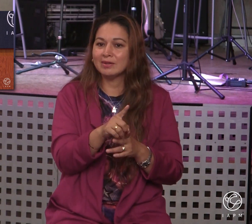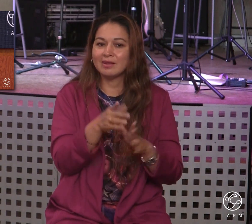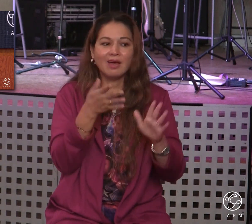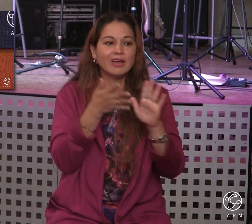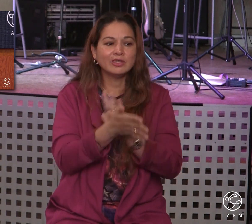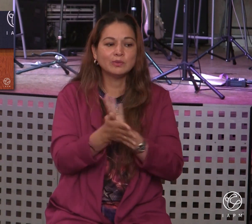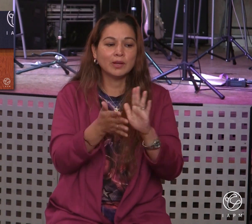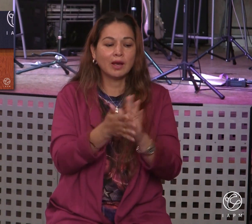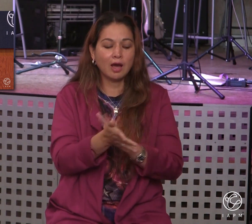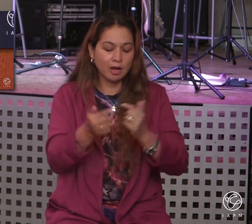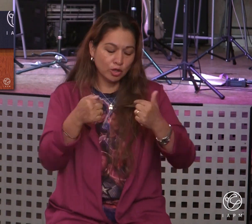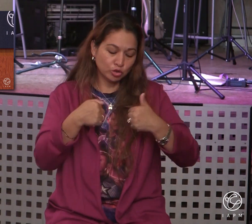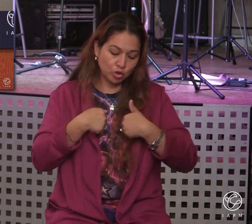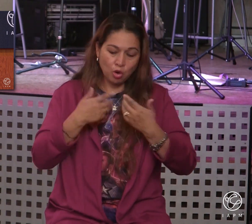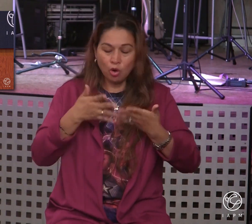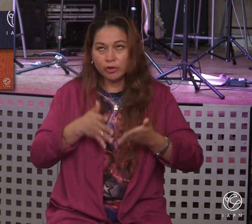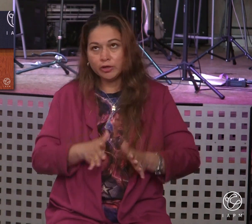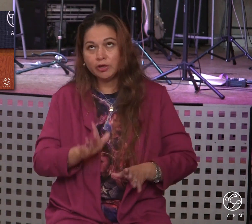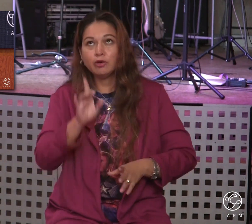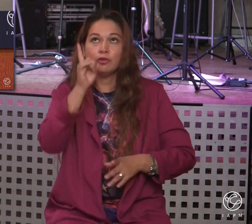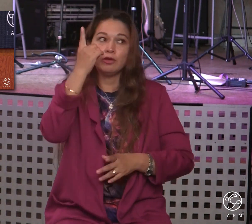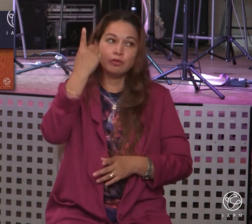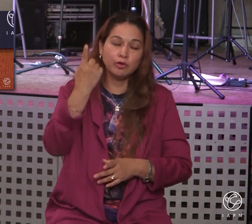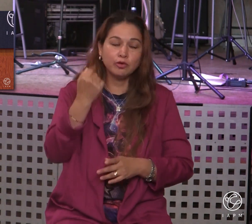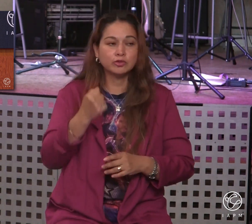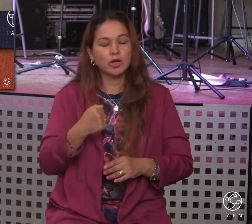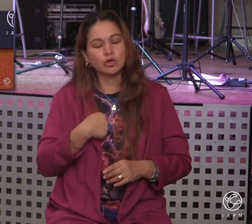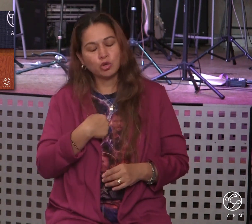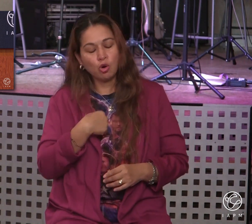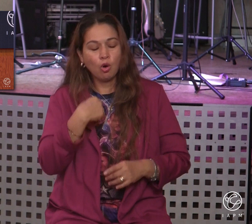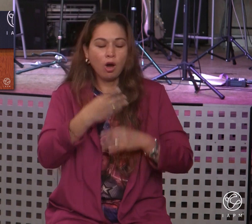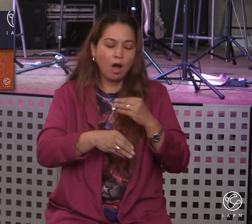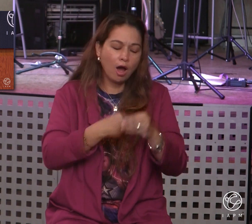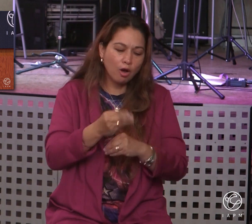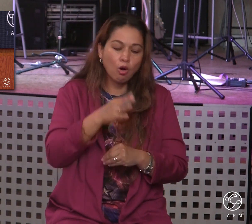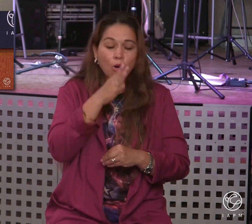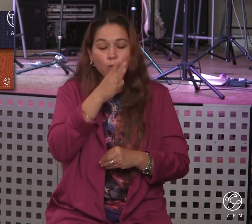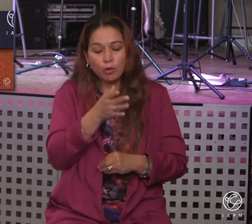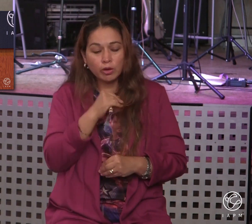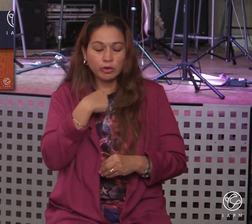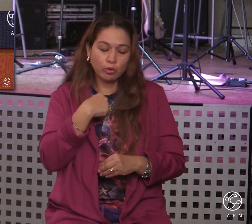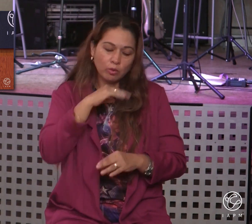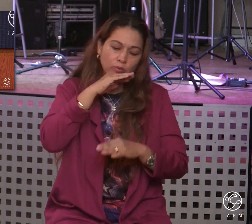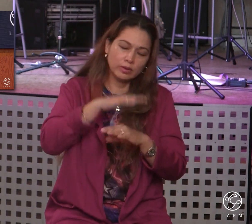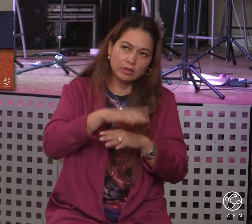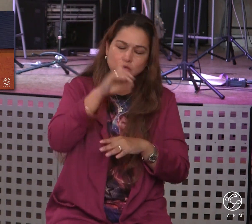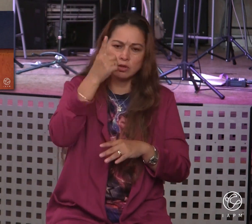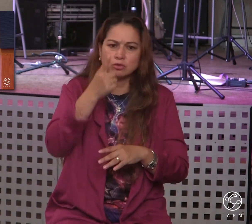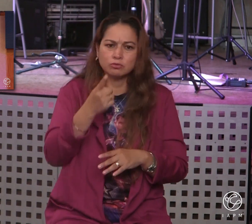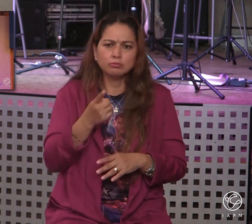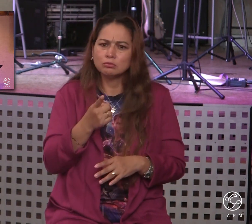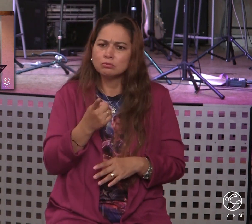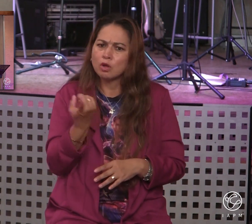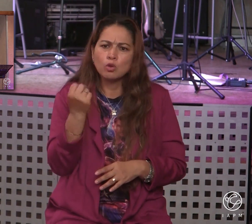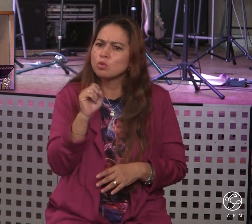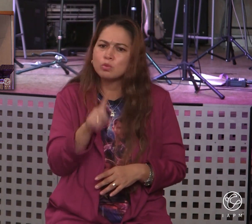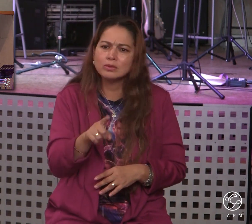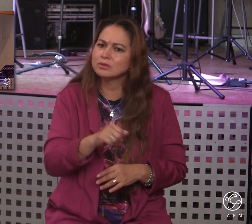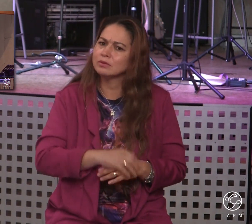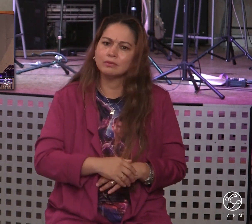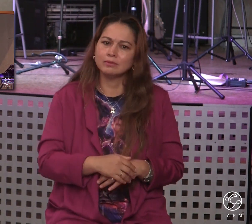prioritariamente. Luego entramos tú y yo en escena, pero todo va de Él. La pregunta